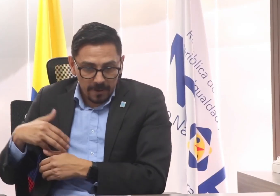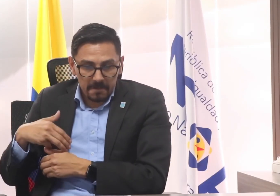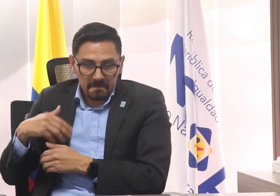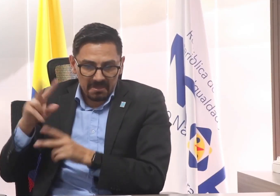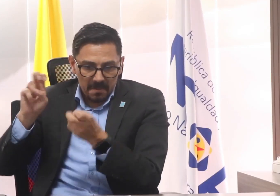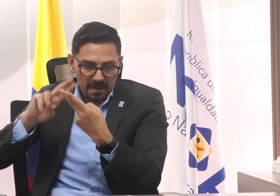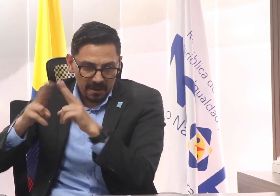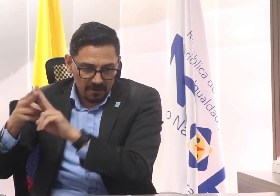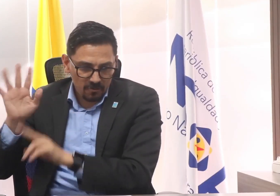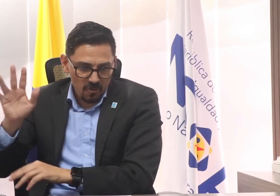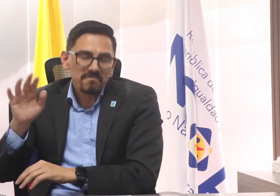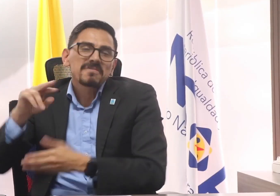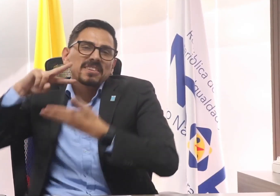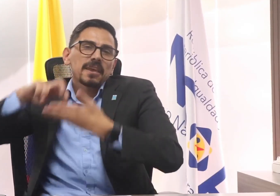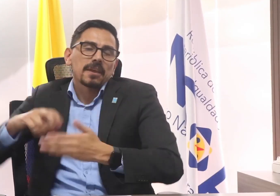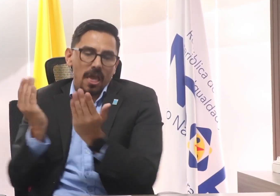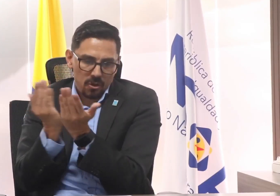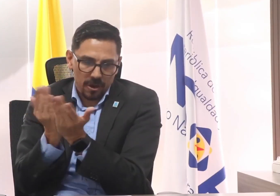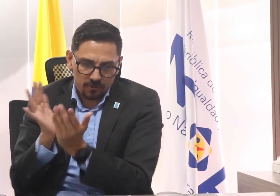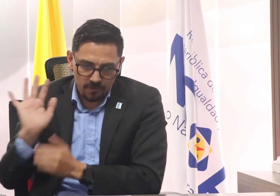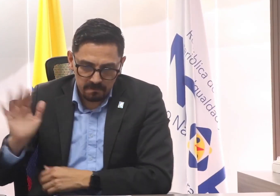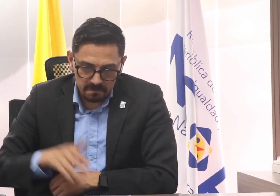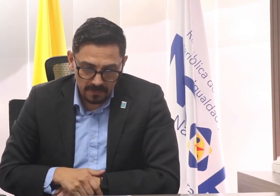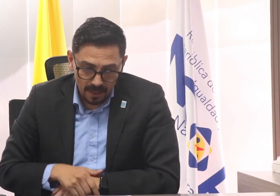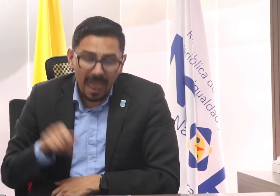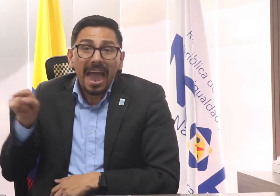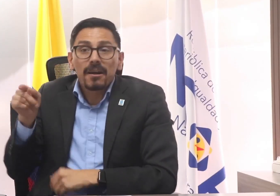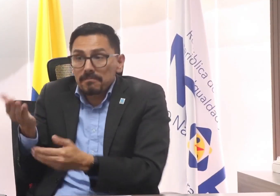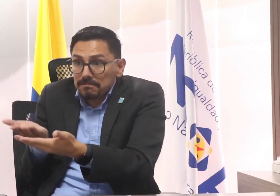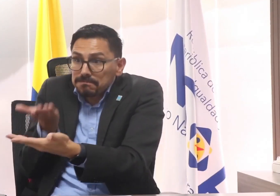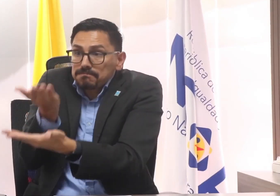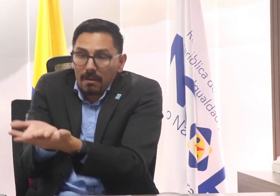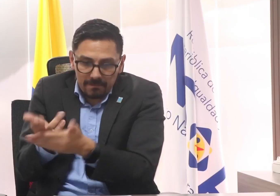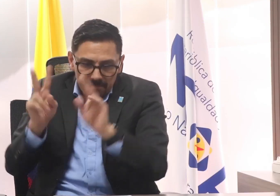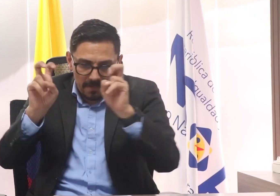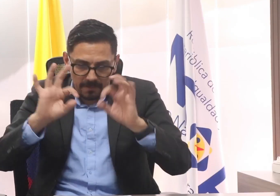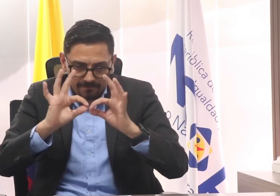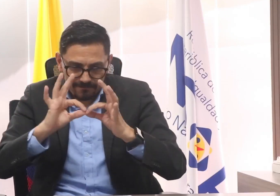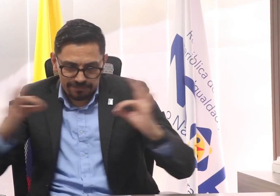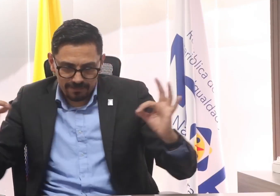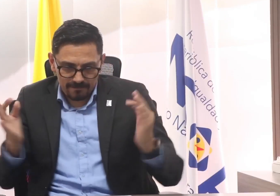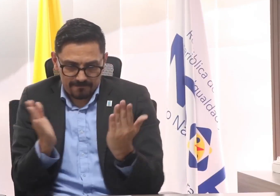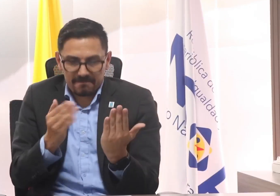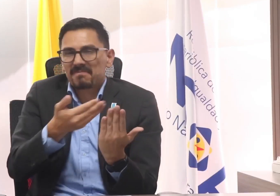Nariño. Su trabajo investigativo en curso se titula